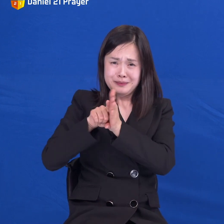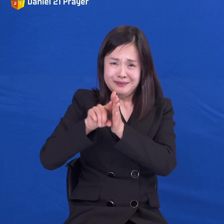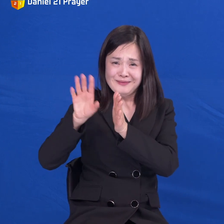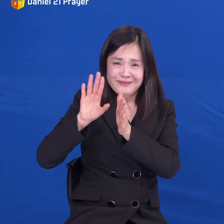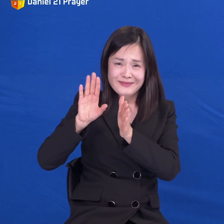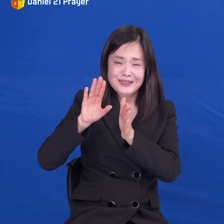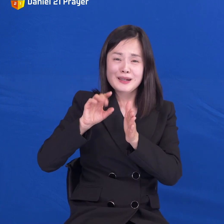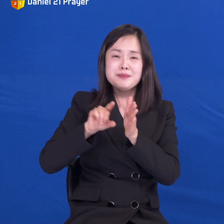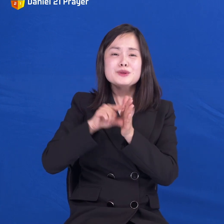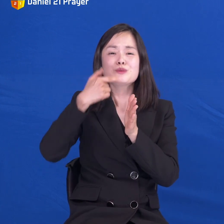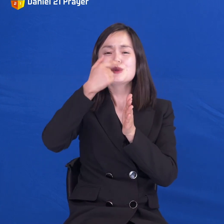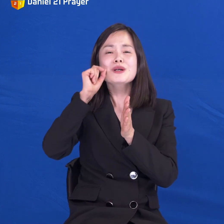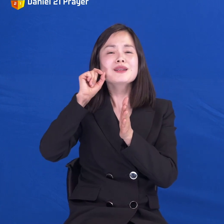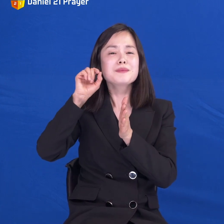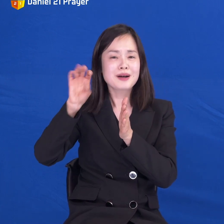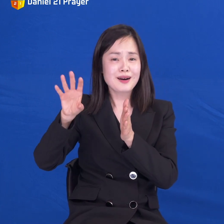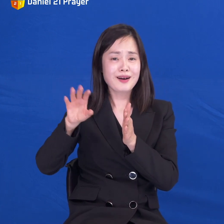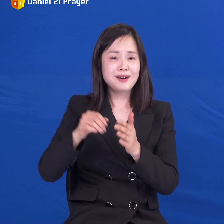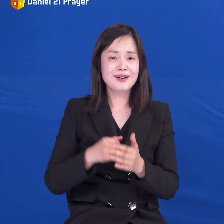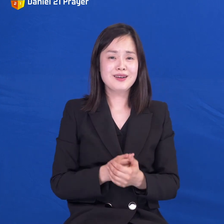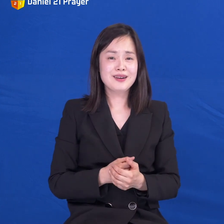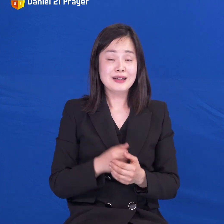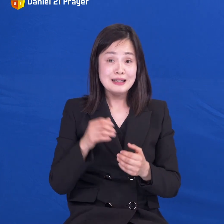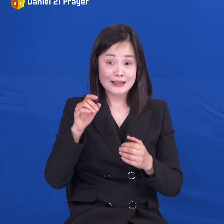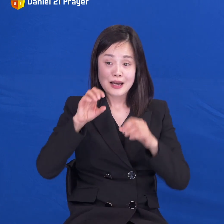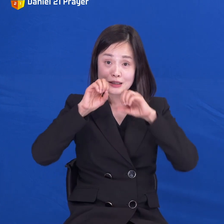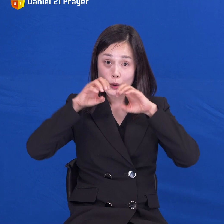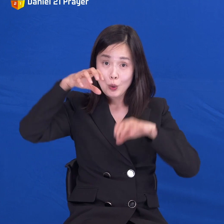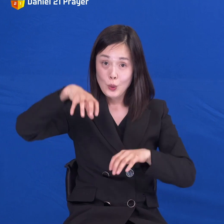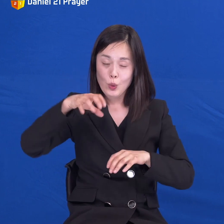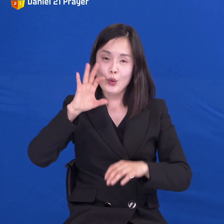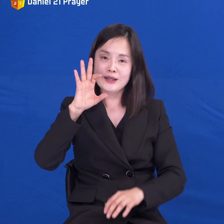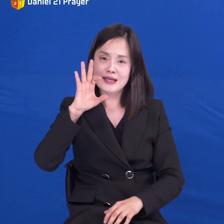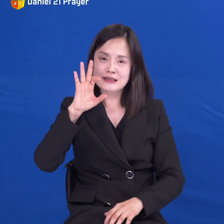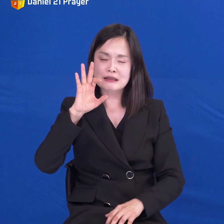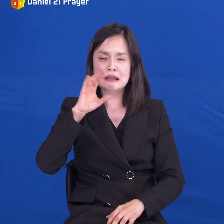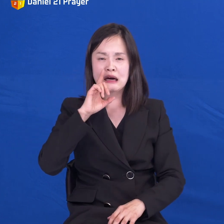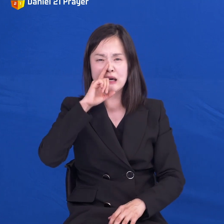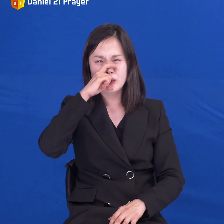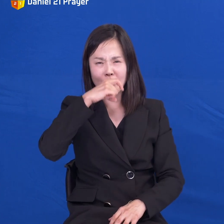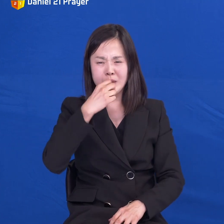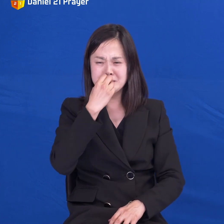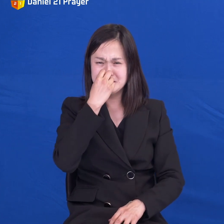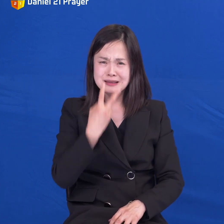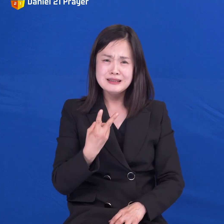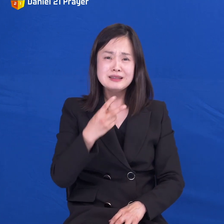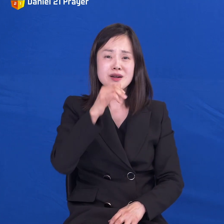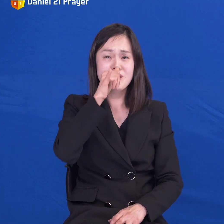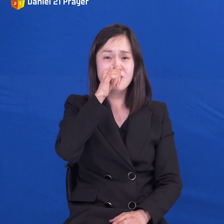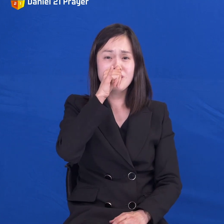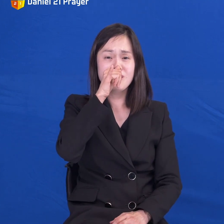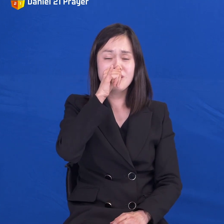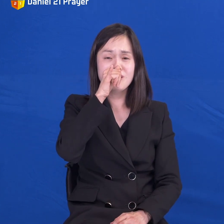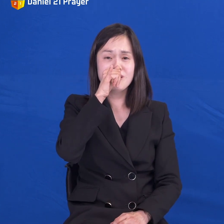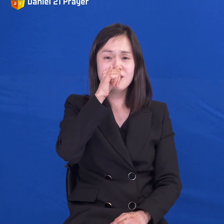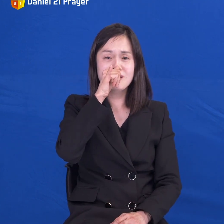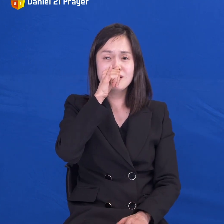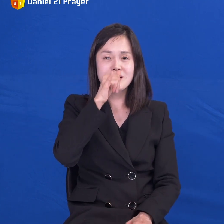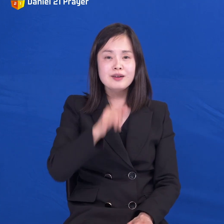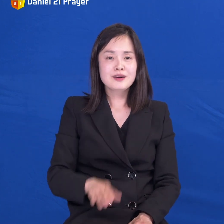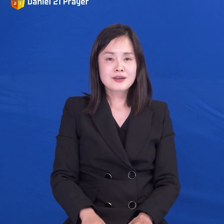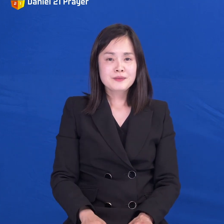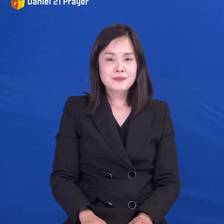아시지요? 화장실 냄새도 나고 발냄새도 나고, 그게 처음엔 도망가다가 몇 번 먹으면 입이